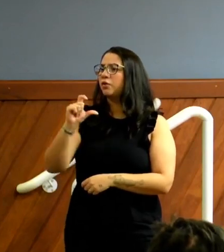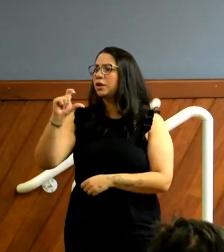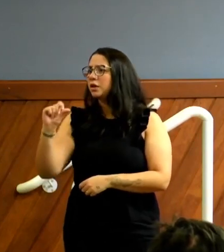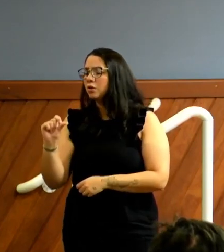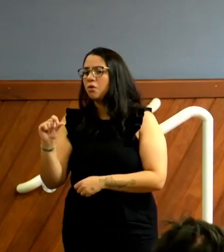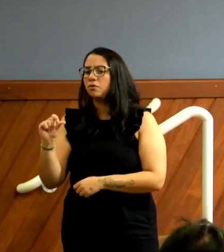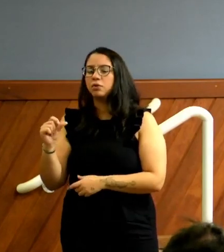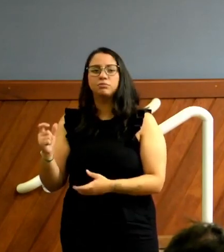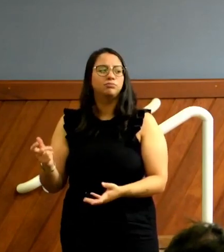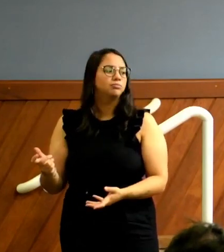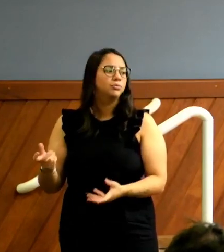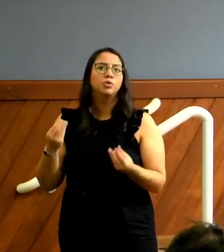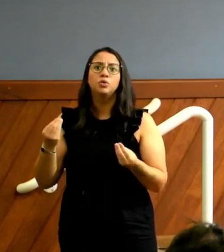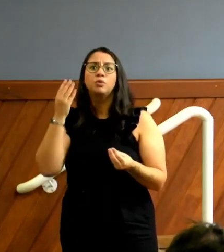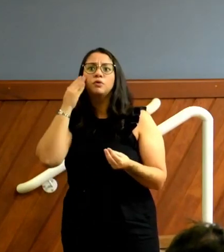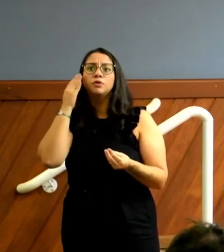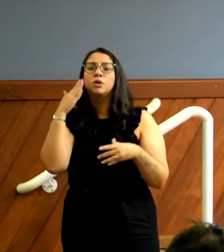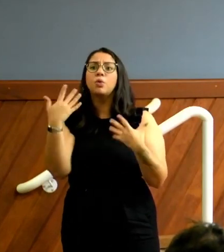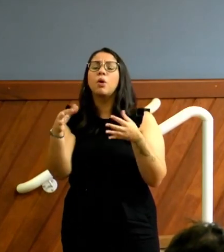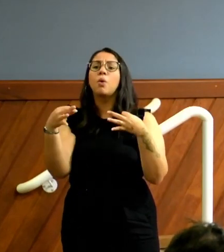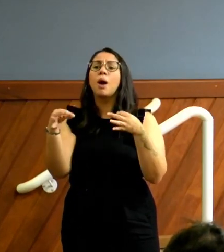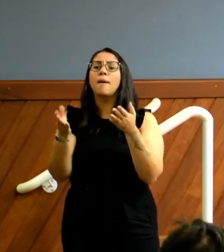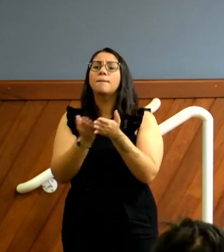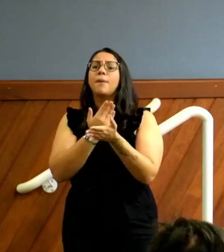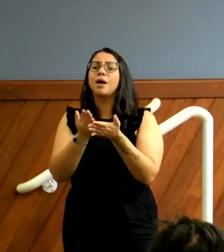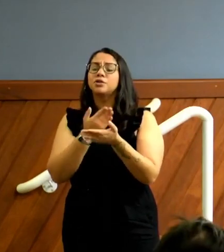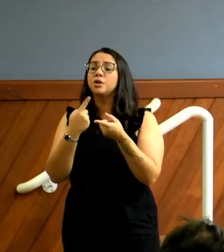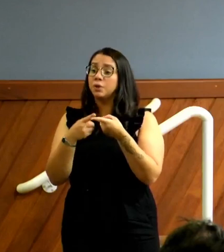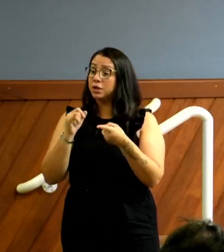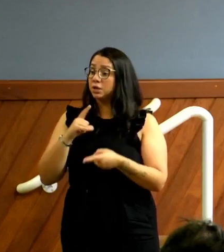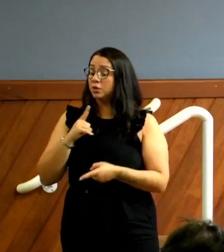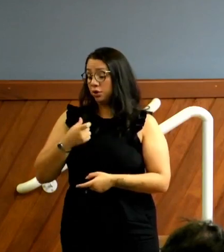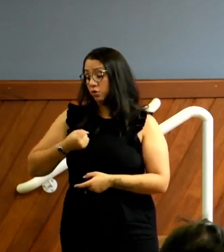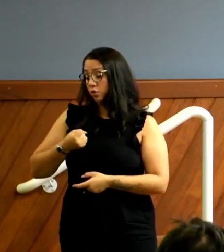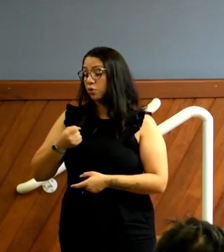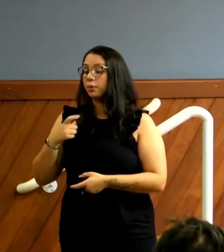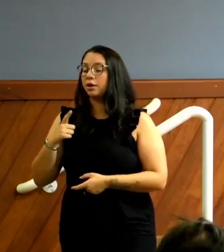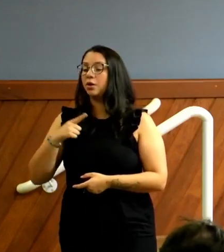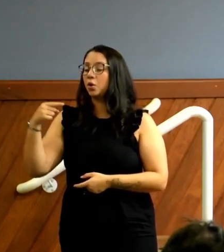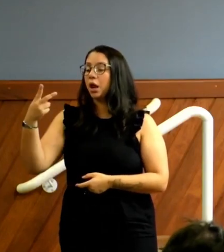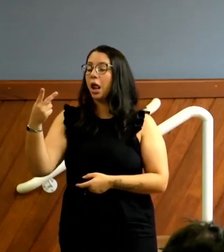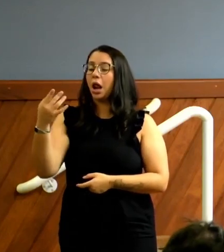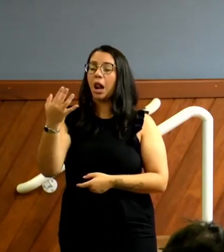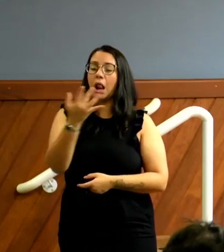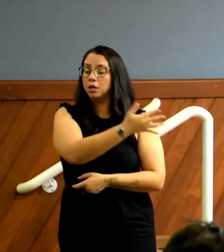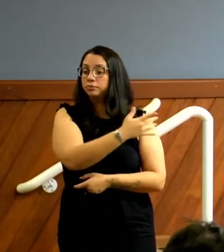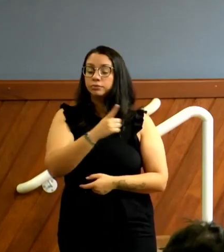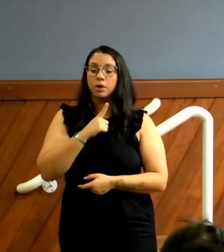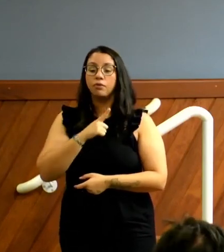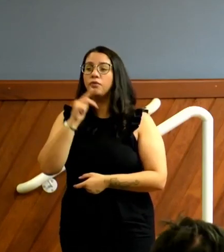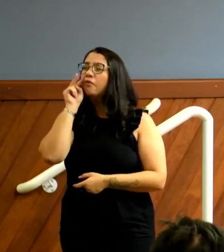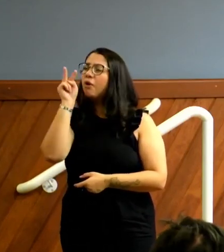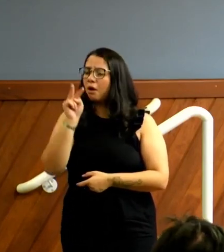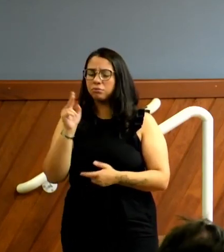299. E como eu vou saber qual que é a página? Sendo que se eu tenho uma numeração sequencial, eu vou botando lá 1, 2, 3, 4, 5, vou olhando em cima,